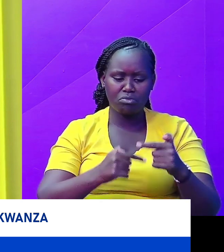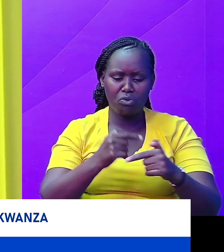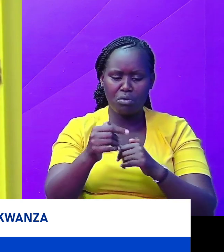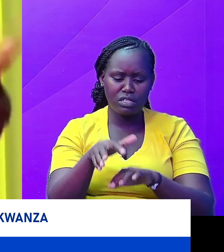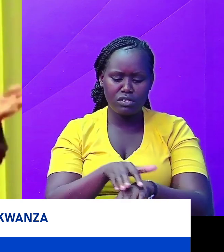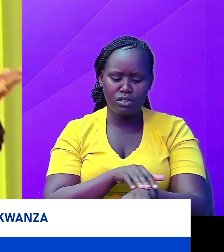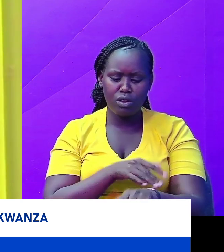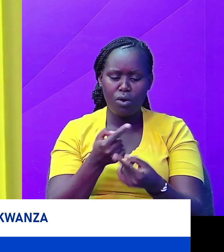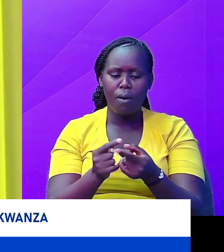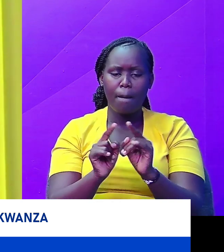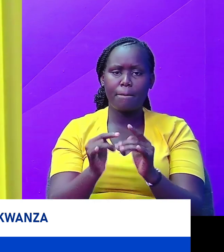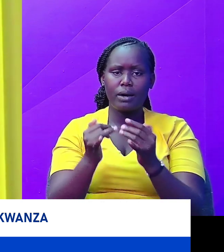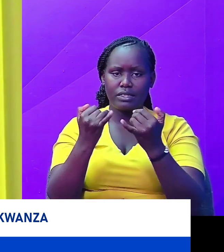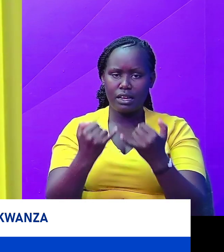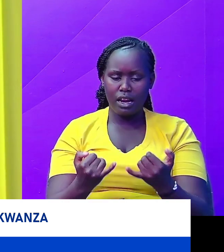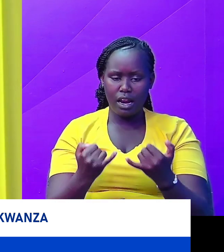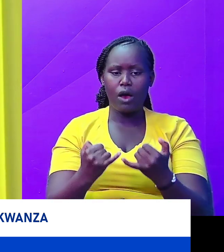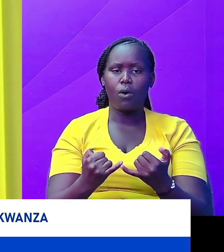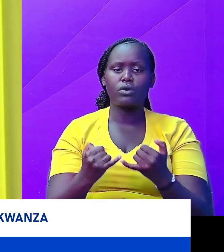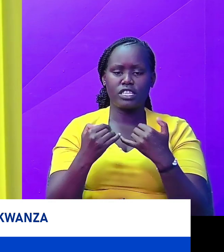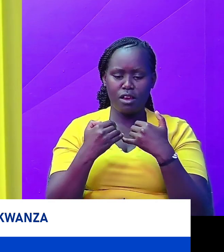lakini tulivyofungua utajiri,